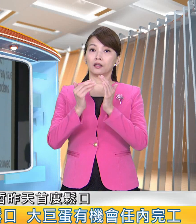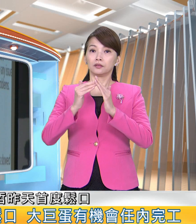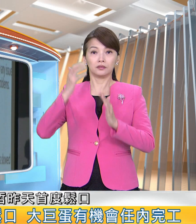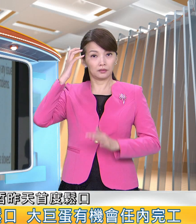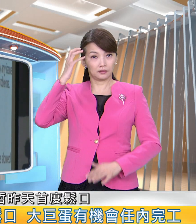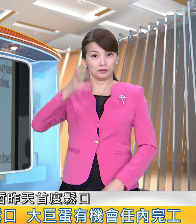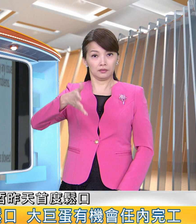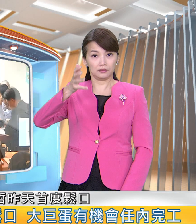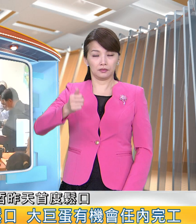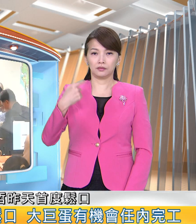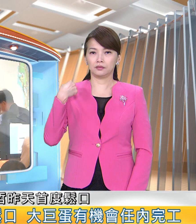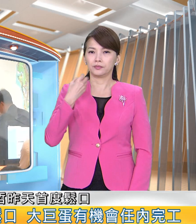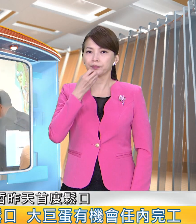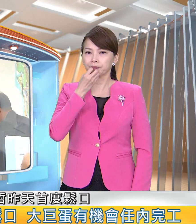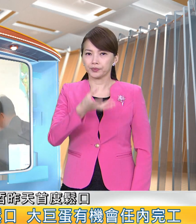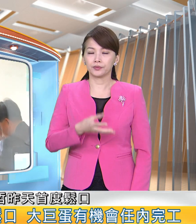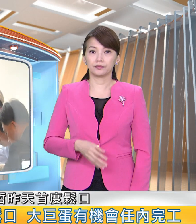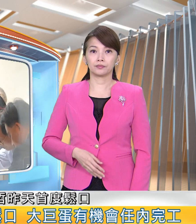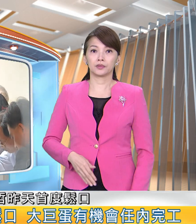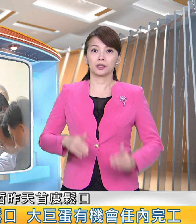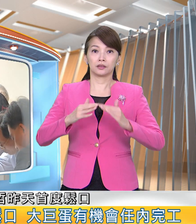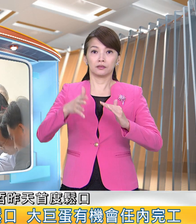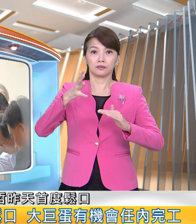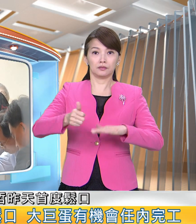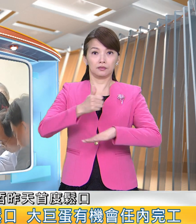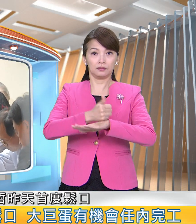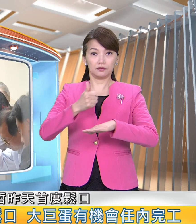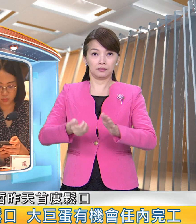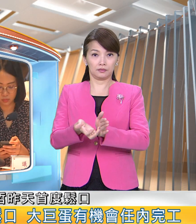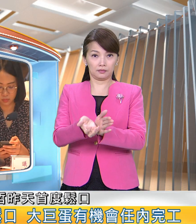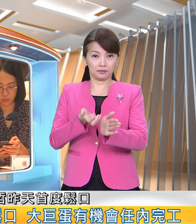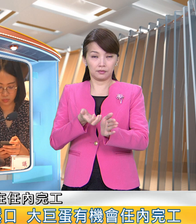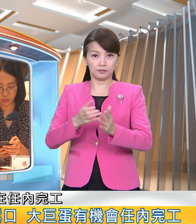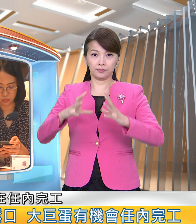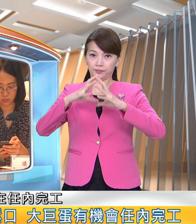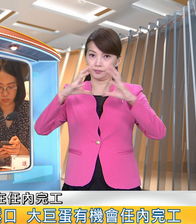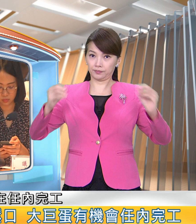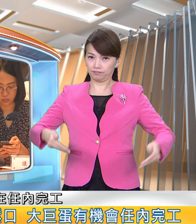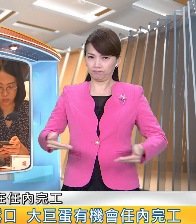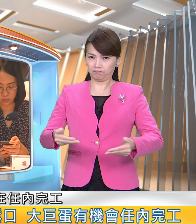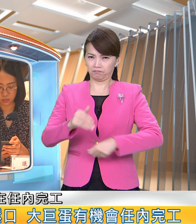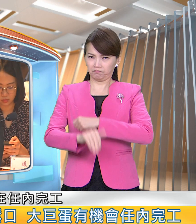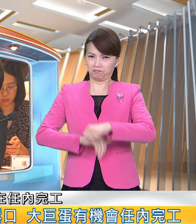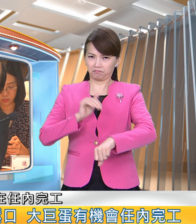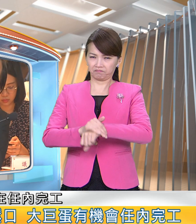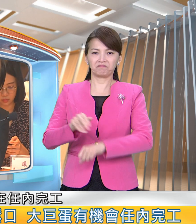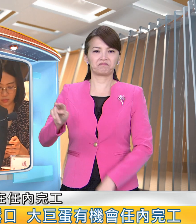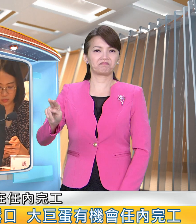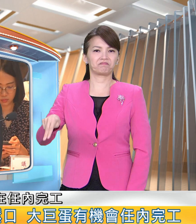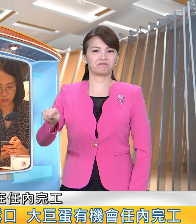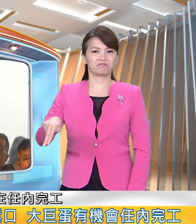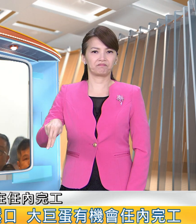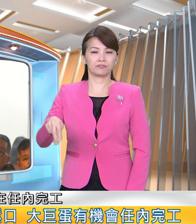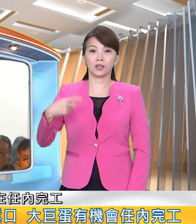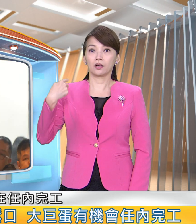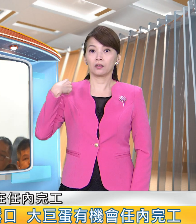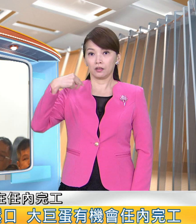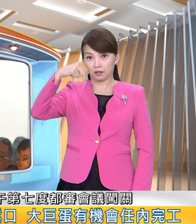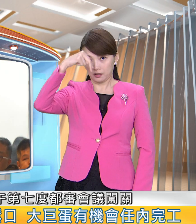再来看台北市长柯文哲昨天首度松口，大巨蛋有机会在任内完工。大巨蛋